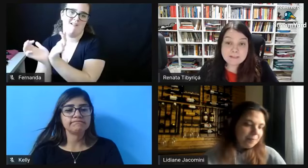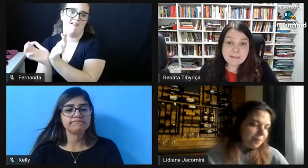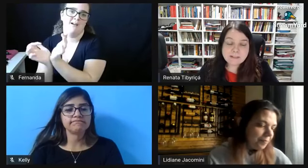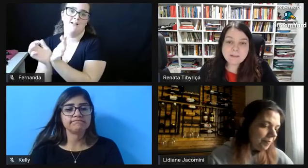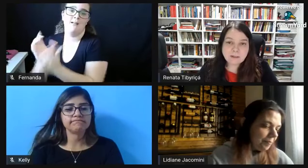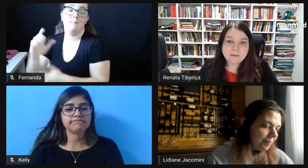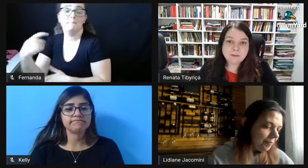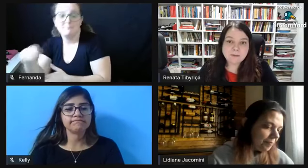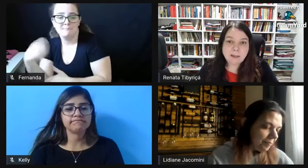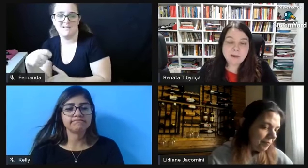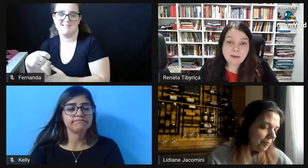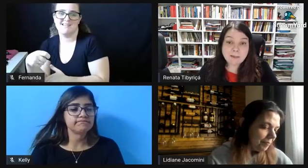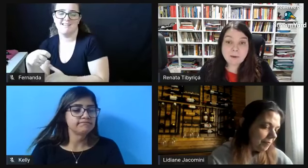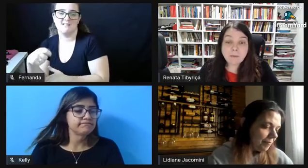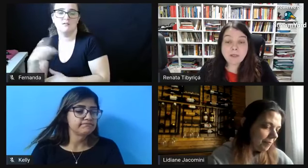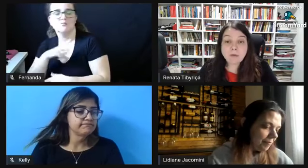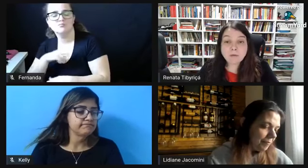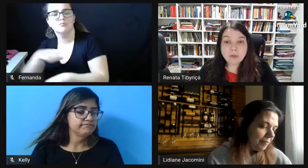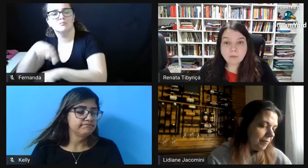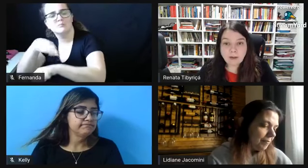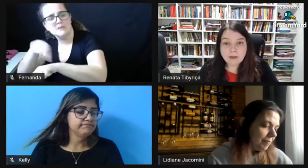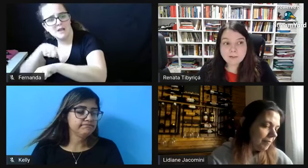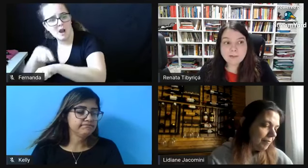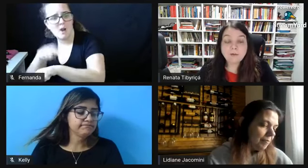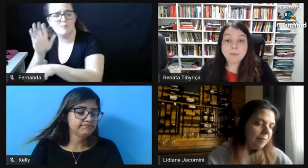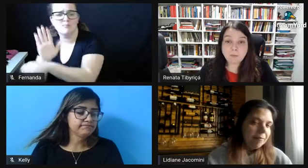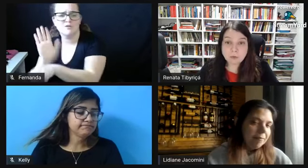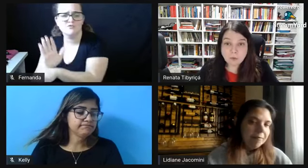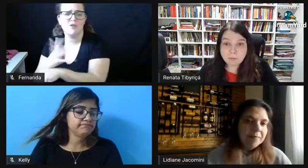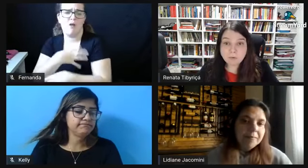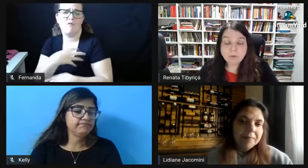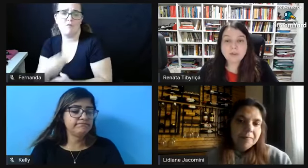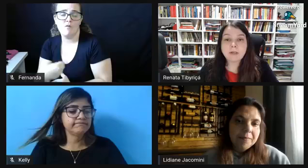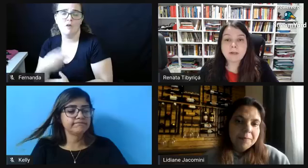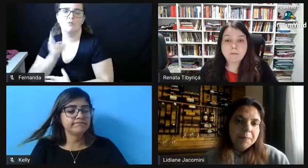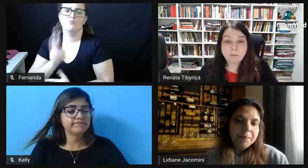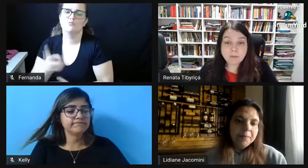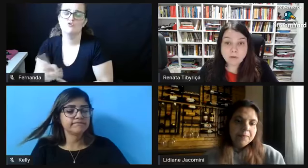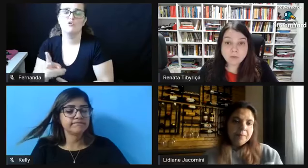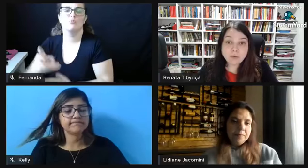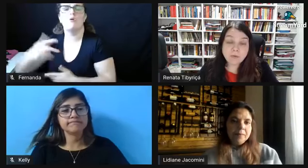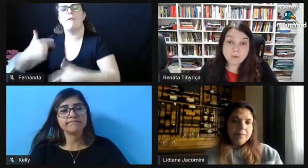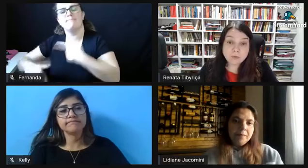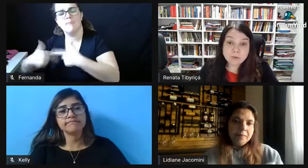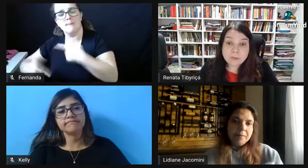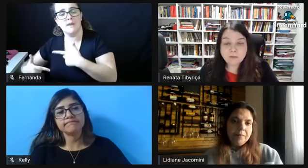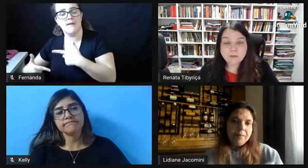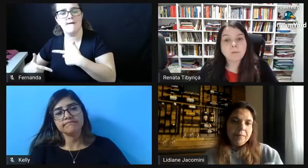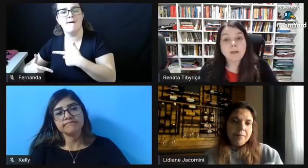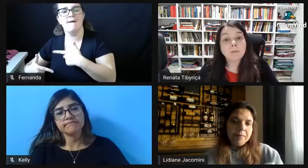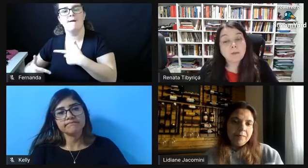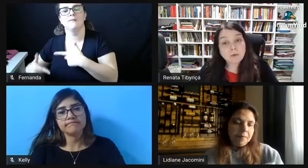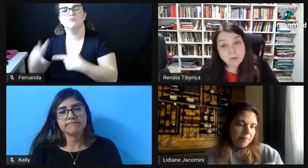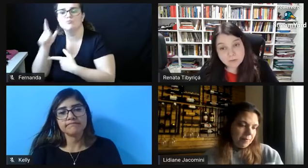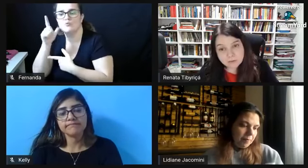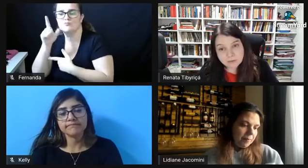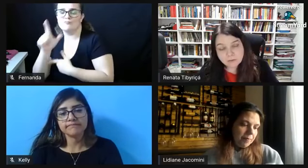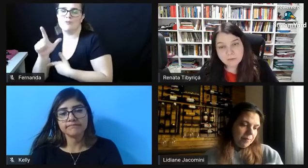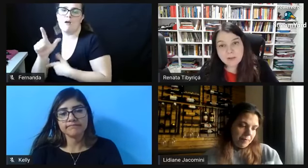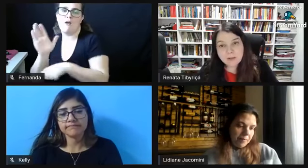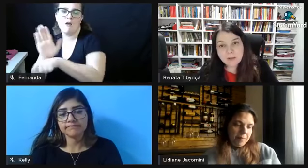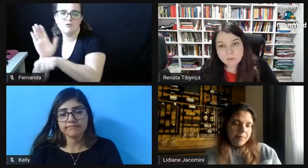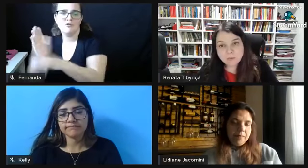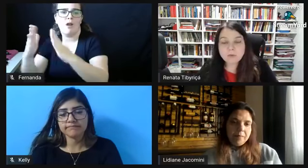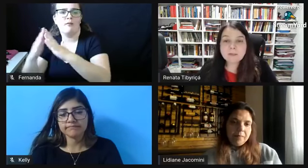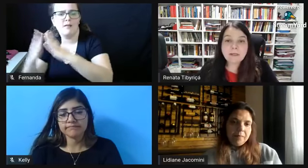ele precisa, né, até para poder continuar sendo uma pessoa produtiva, poder continuar sustentando a família, poder continuar